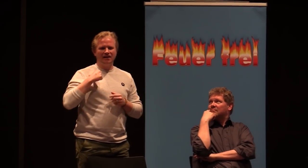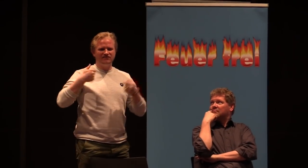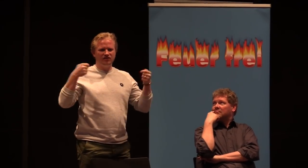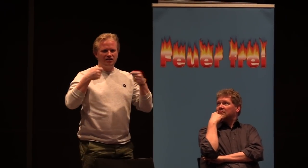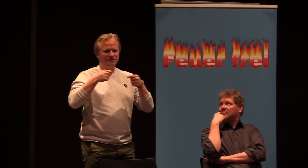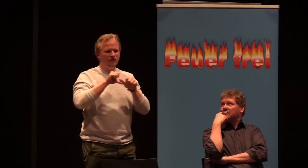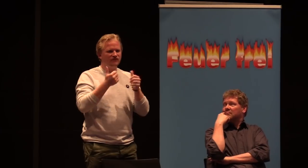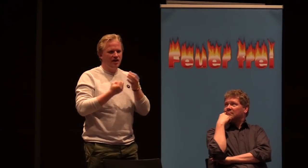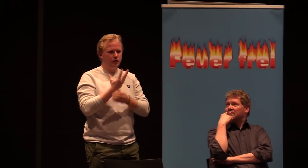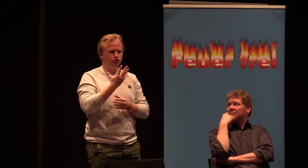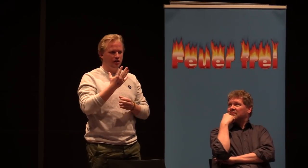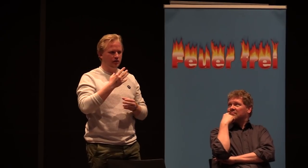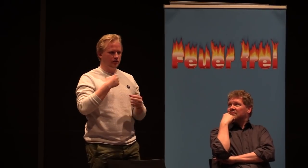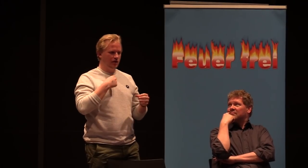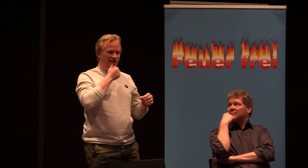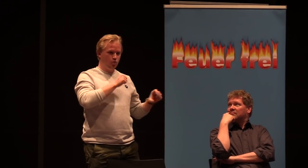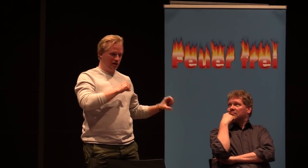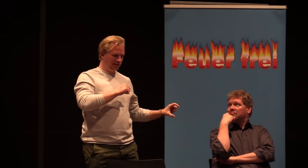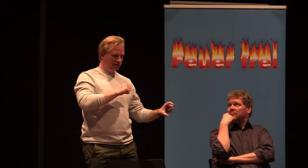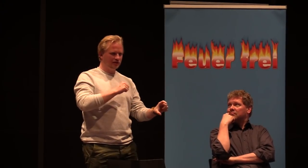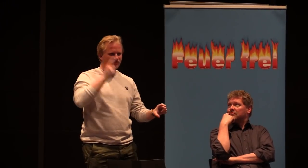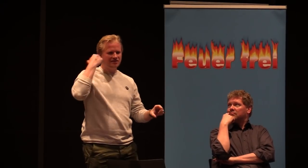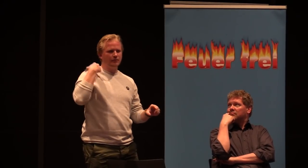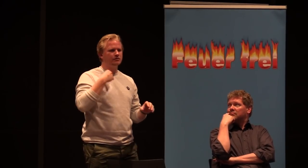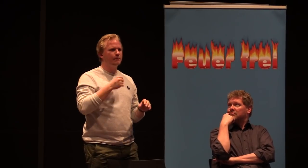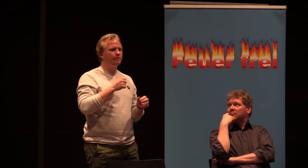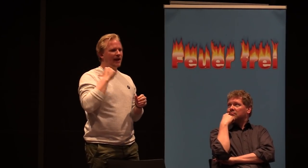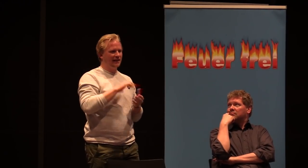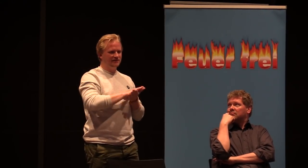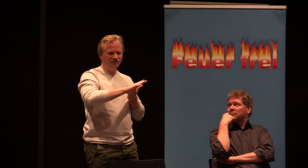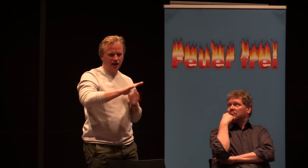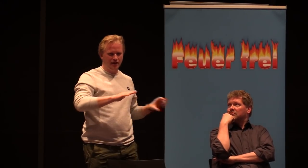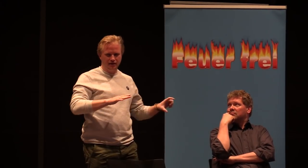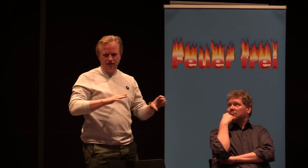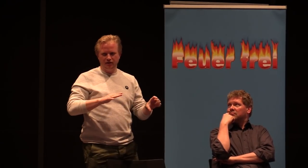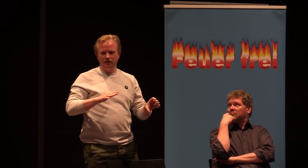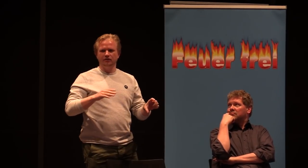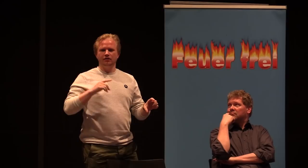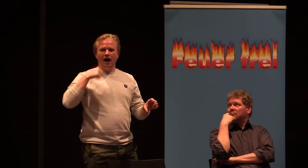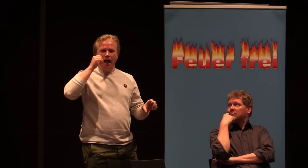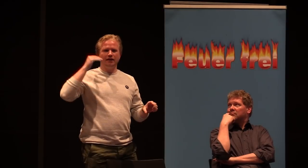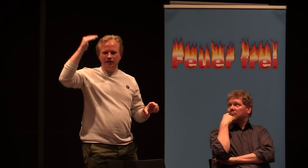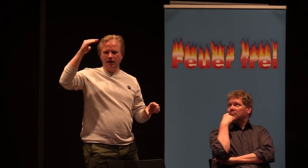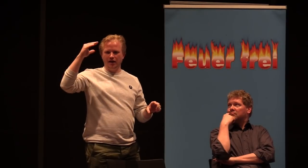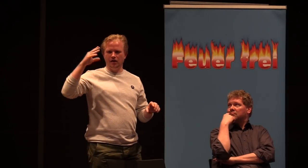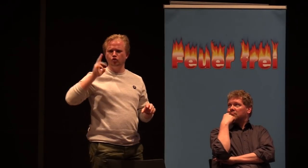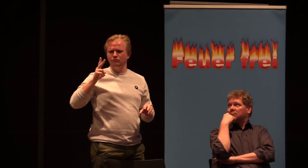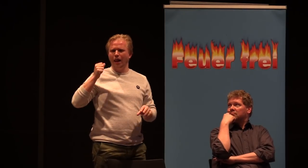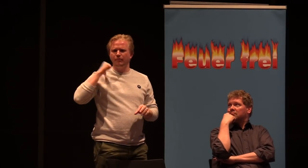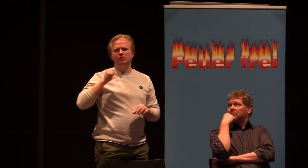Die Zahlen sind tatsächlich auch in unserem Verein, in unserem Sportverein so ähnlich gewesen. Man muss auch sagen,